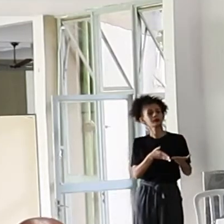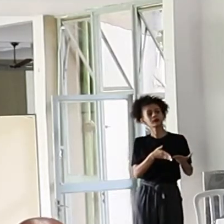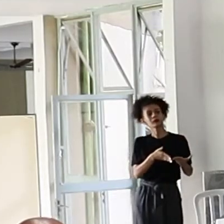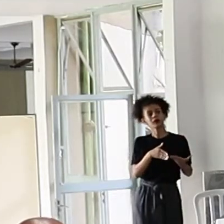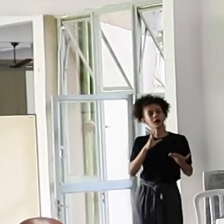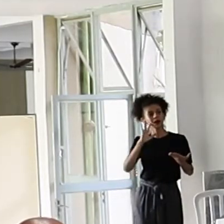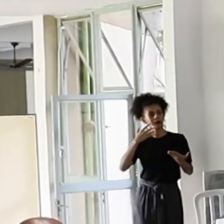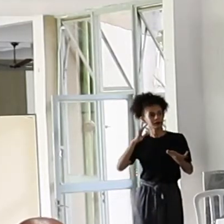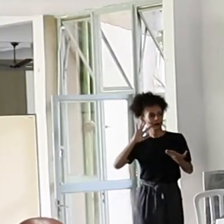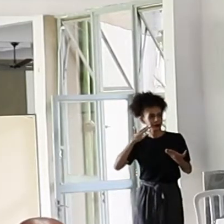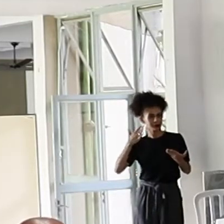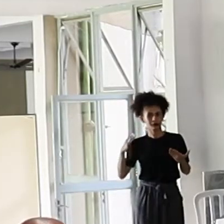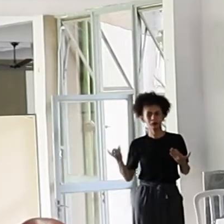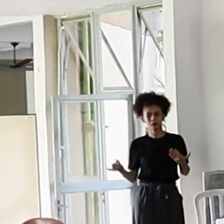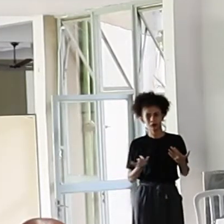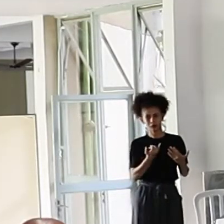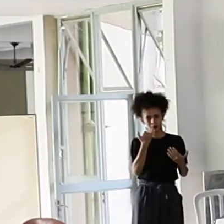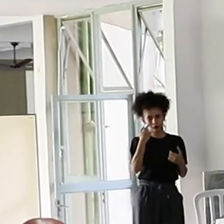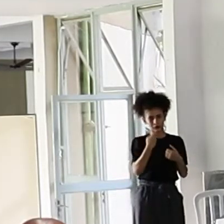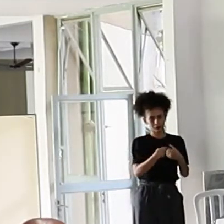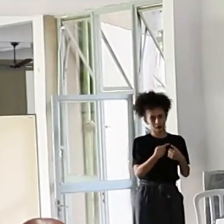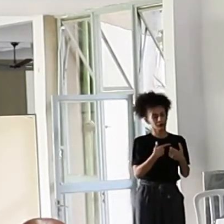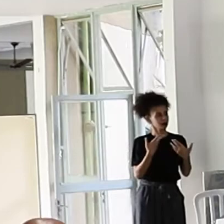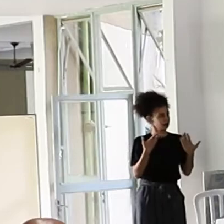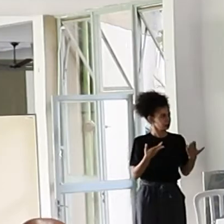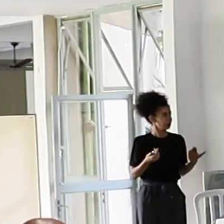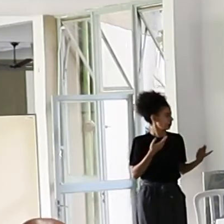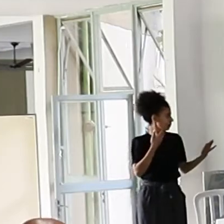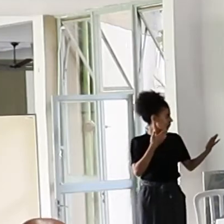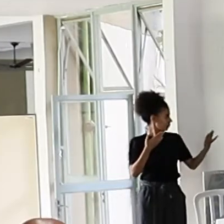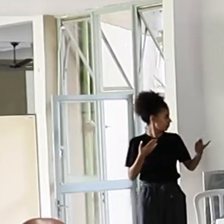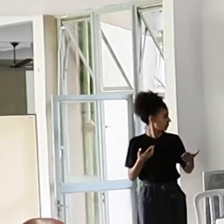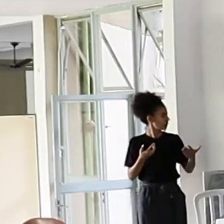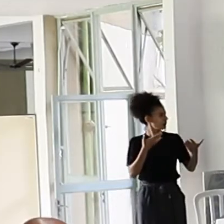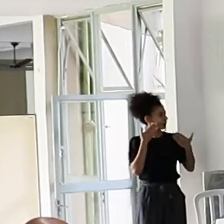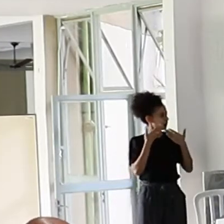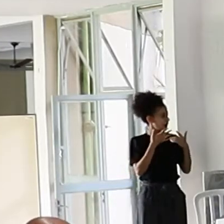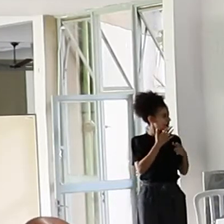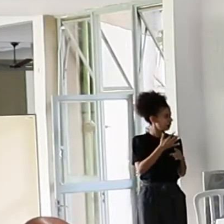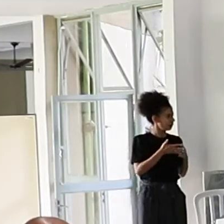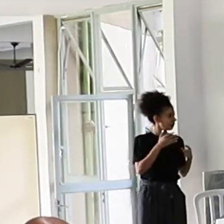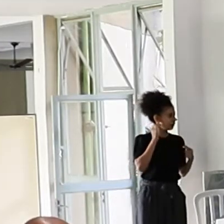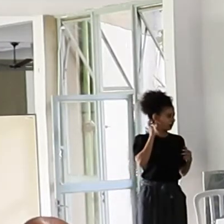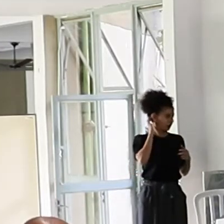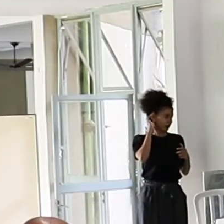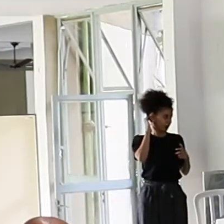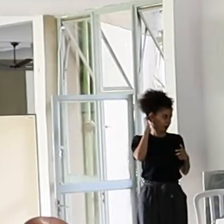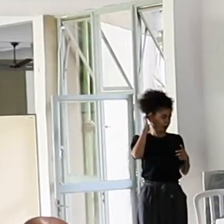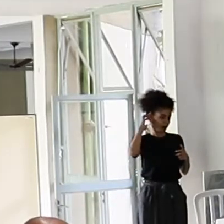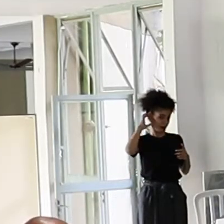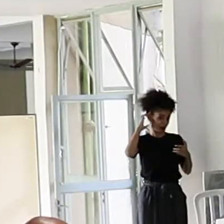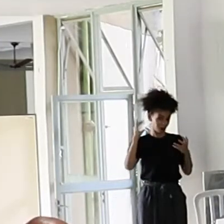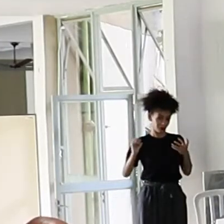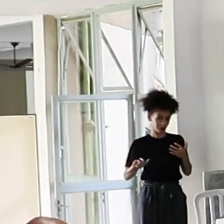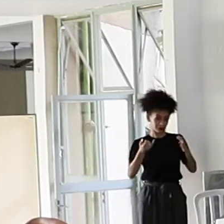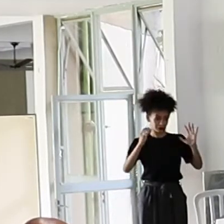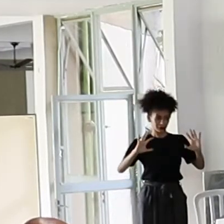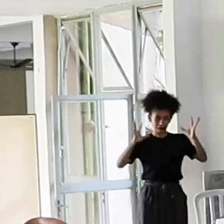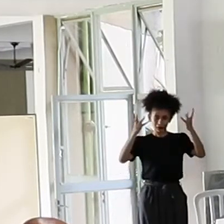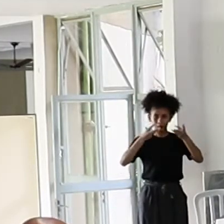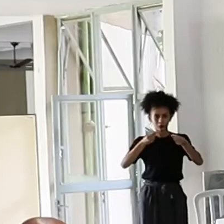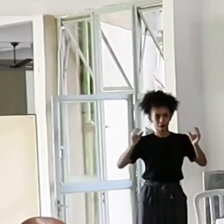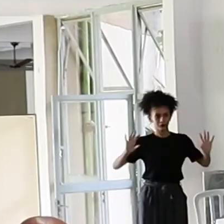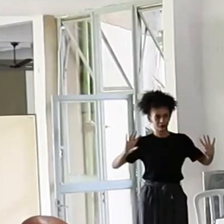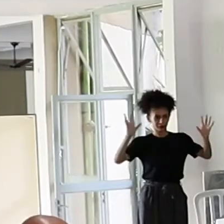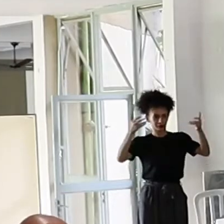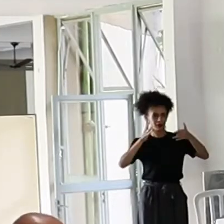dessa tomada de decisão tão importante para a cidade então é isso sejam bem-vindos obrigado pela fala tá bom e vamos aproveitar o festival